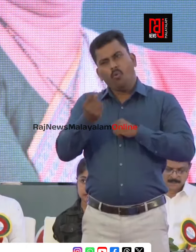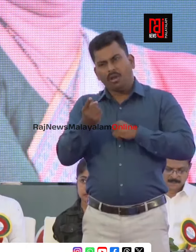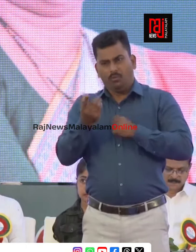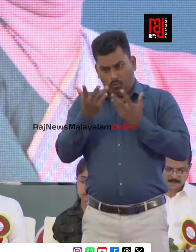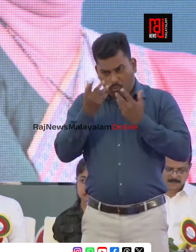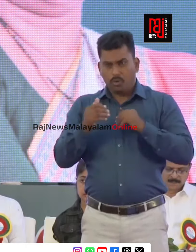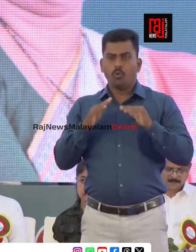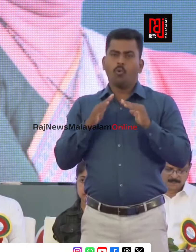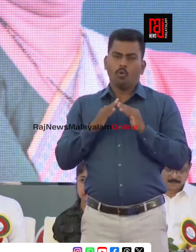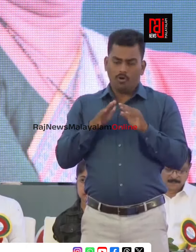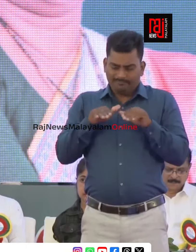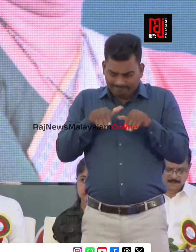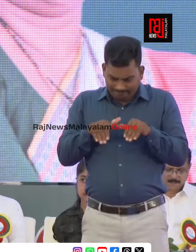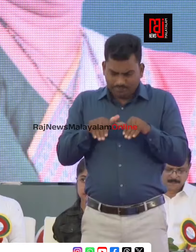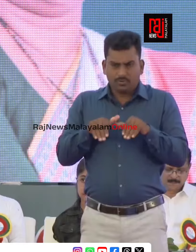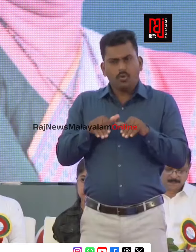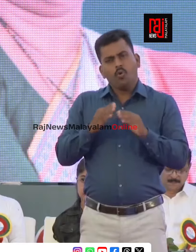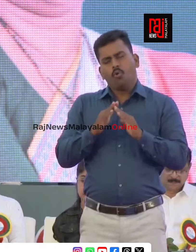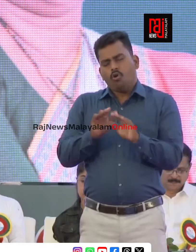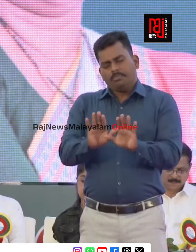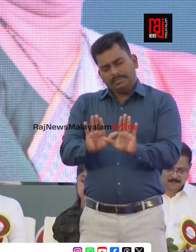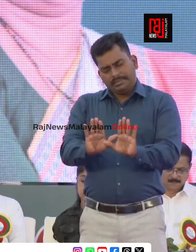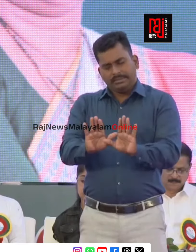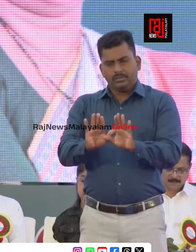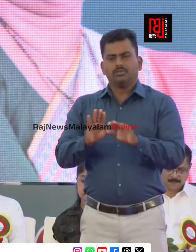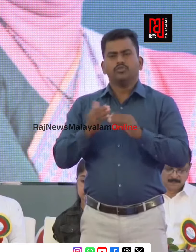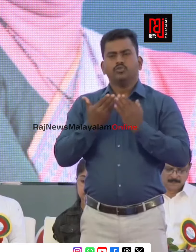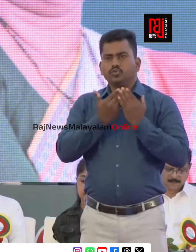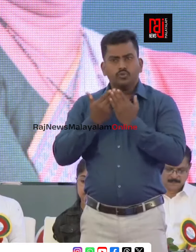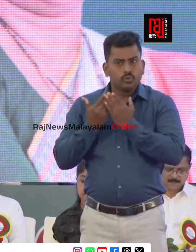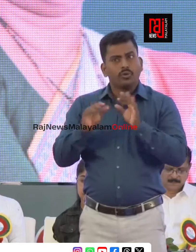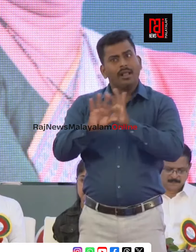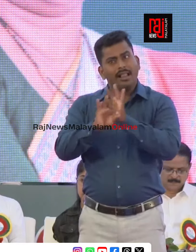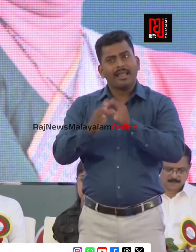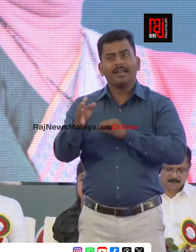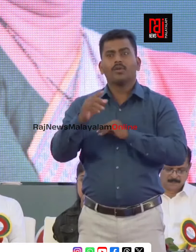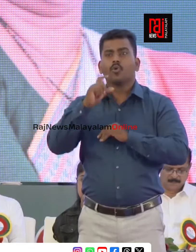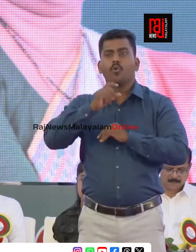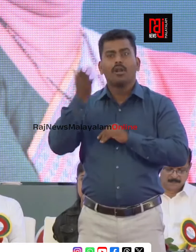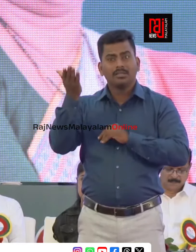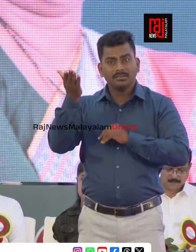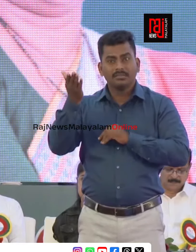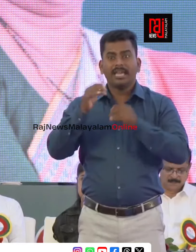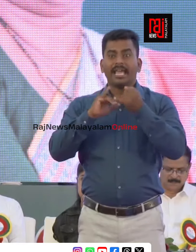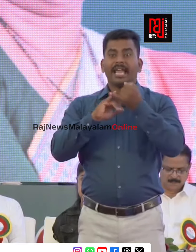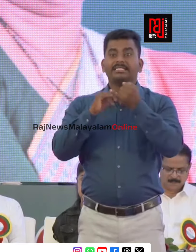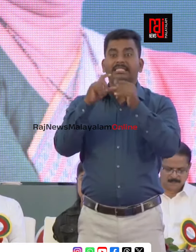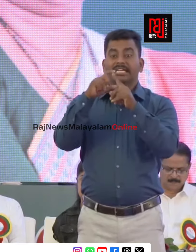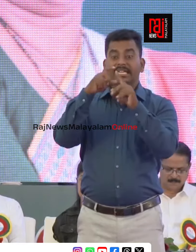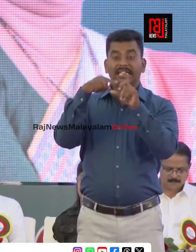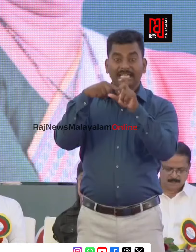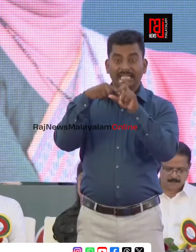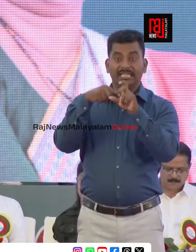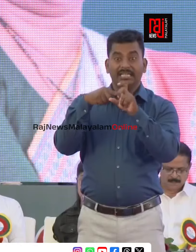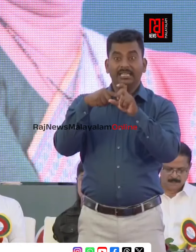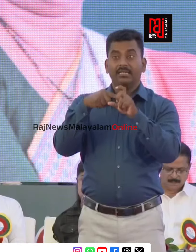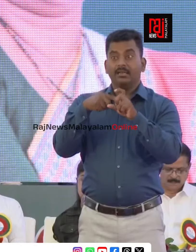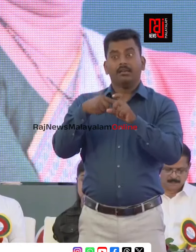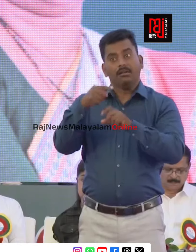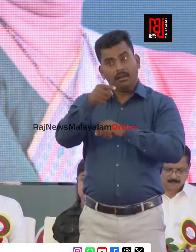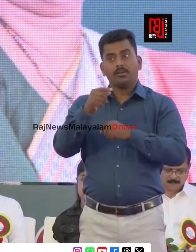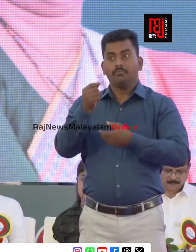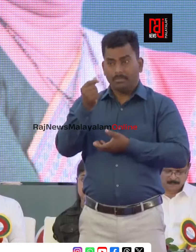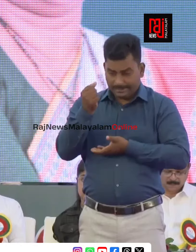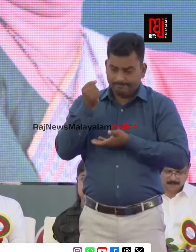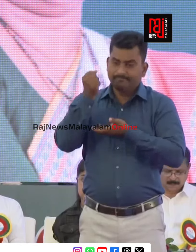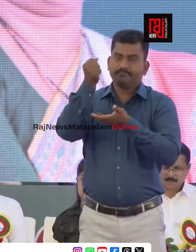സ്കോളർഷിപ്പ് ഏർപ്പെടുത്തിയിട്ടുണ്ട്. ഡിഗ്രി തലം മുതൽ ഉന്നത വിജയം കരസ്ഥമാക്കുന്ന വിദ്യാർത്ഥികൾക്ക്